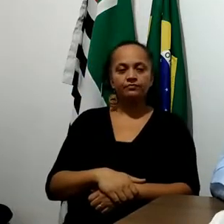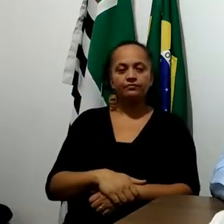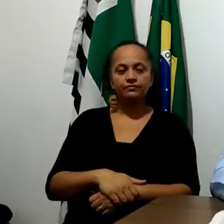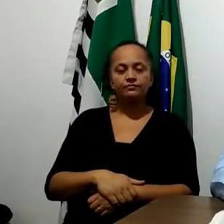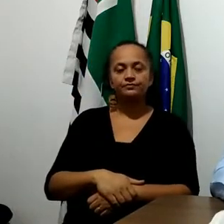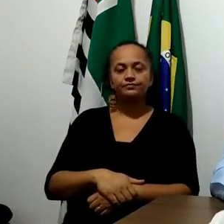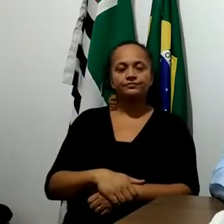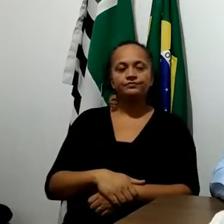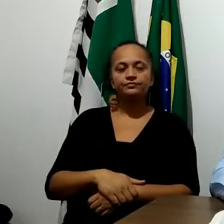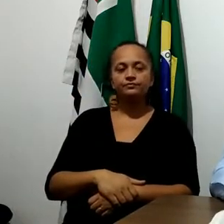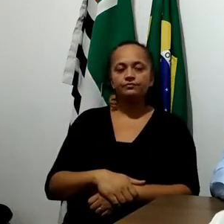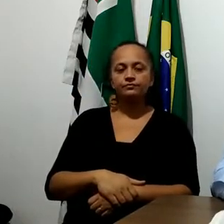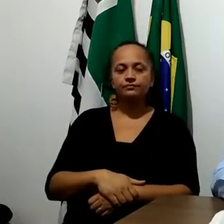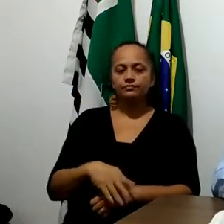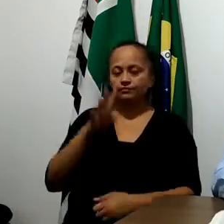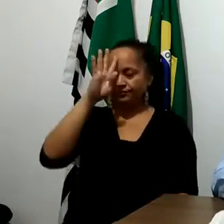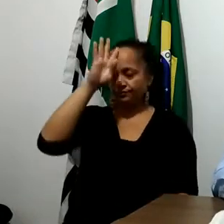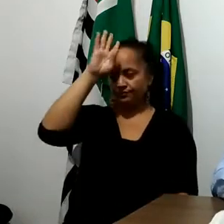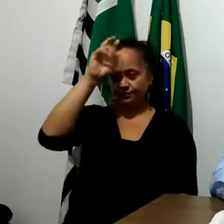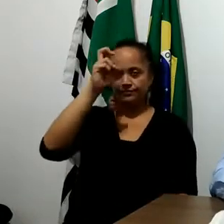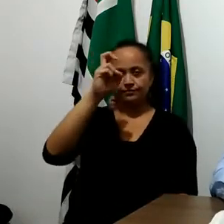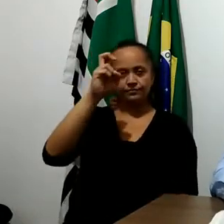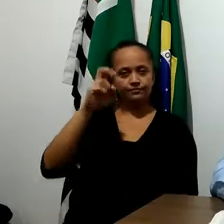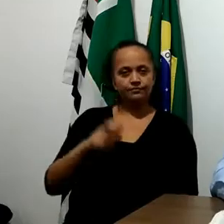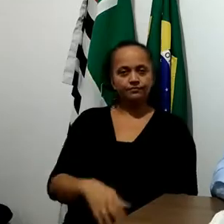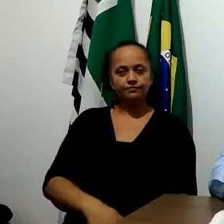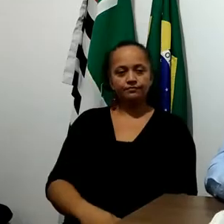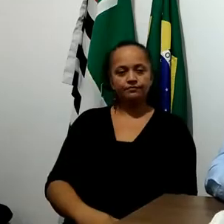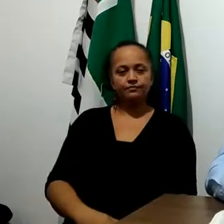aqui. Romanos 5.